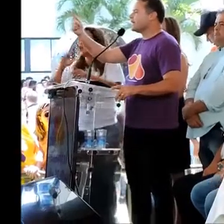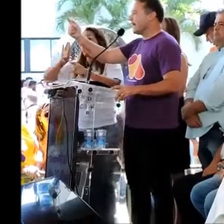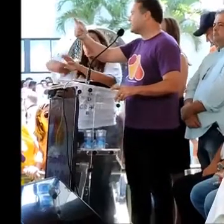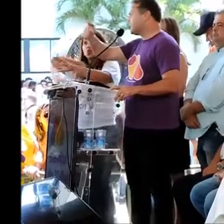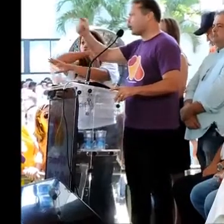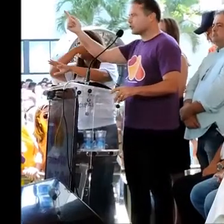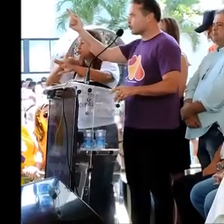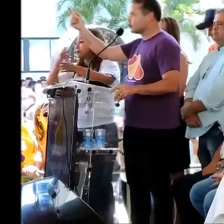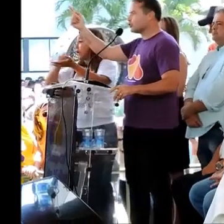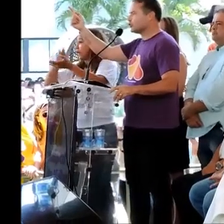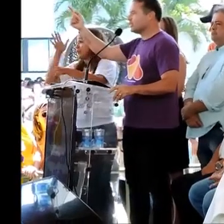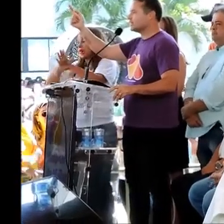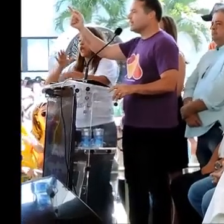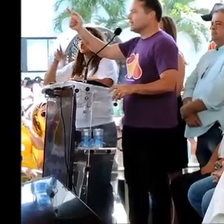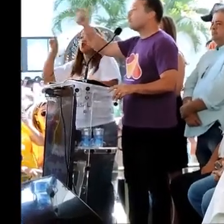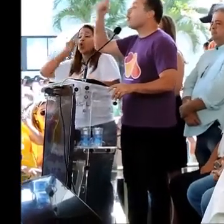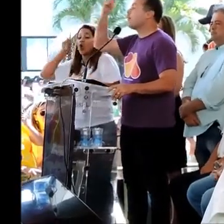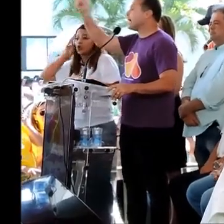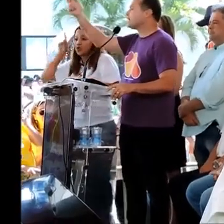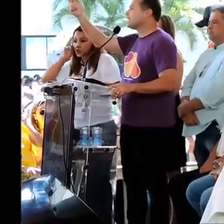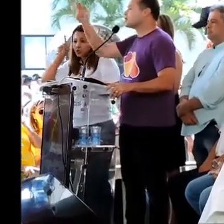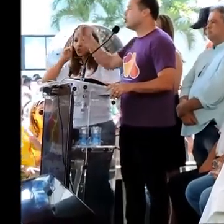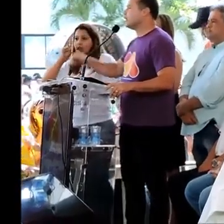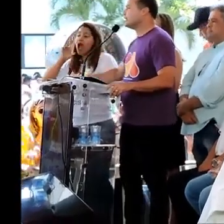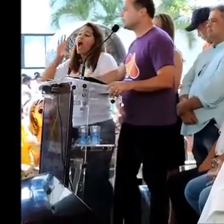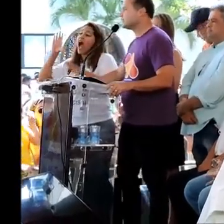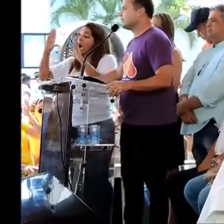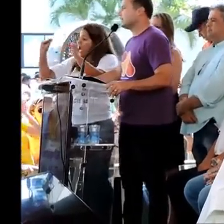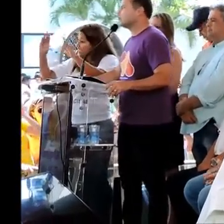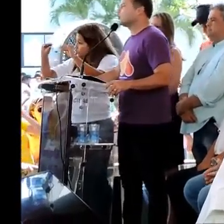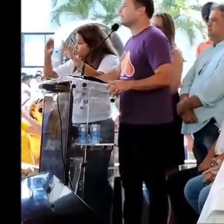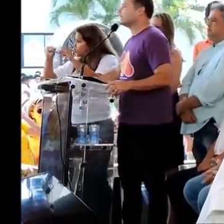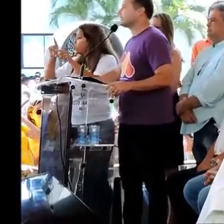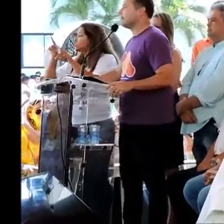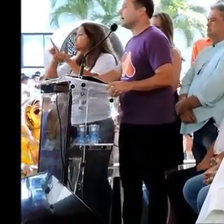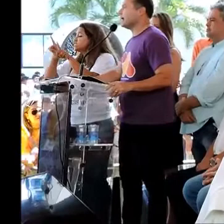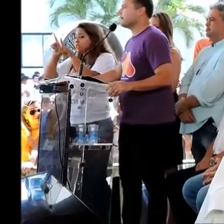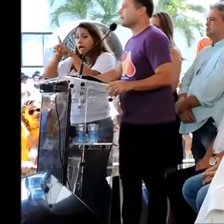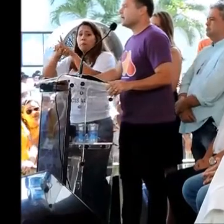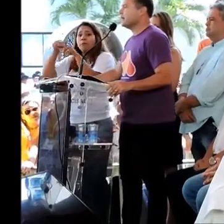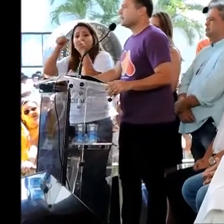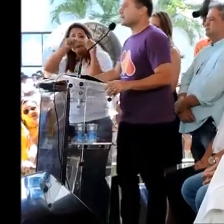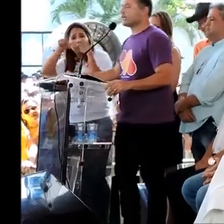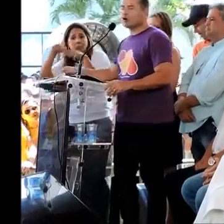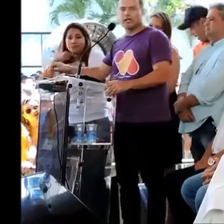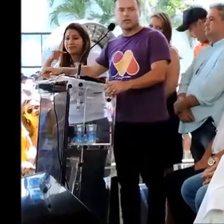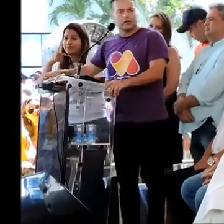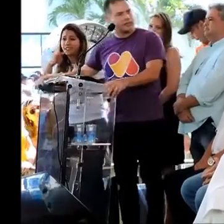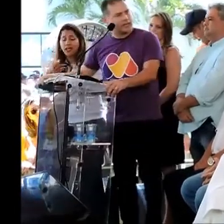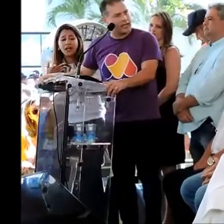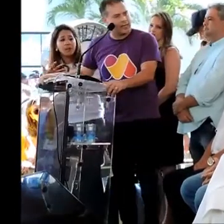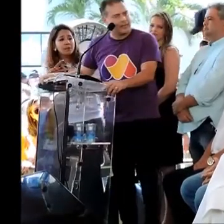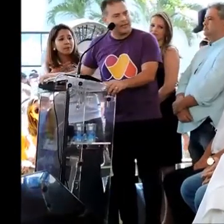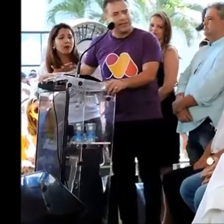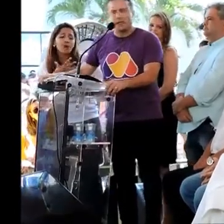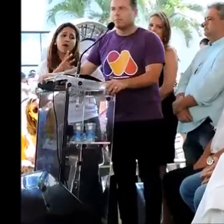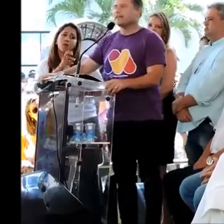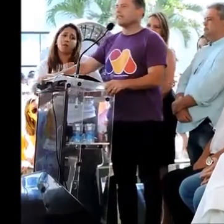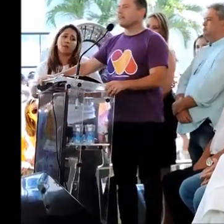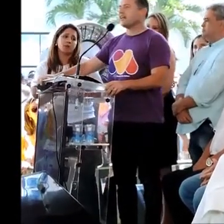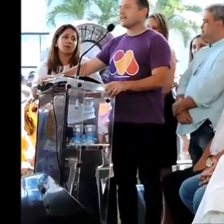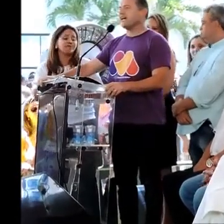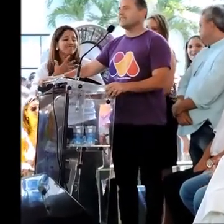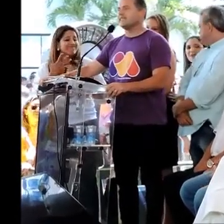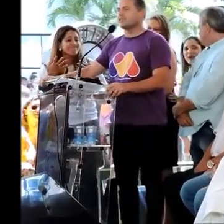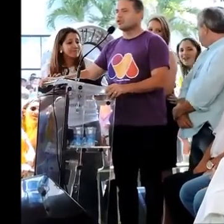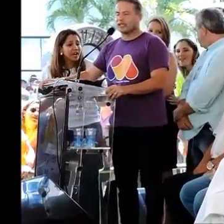inteiro, manhã e tarde todas, todos os dias. E boa parte das noites durante a semana. Você tem colhido isso, Renata.